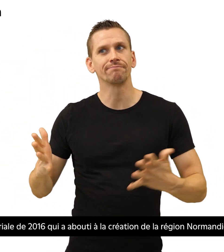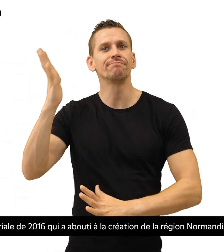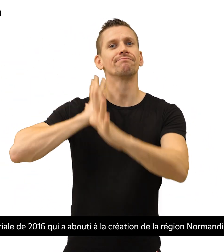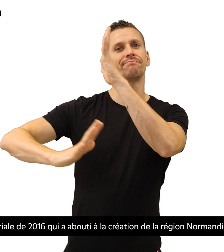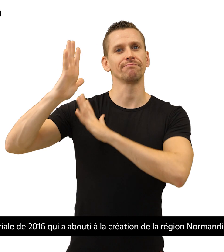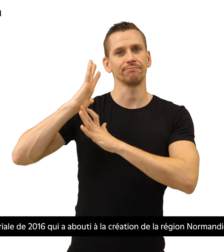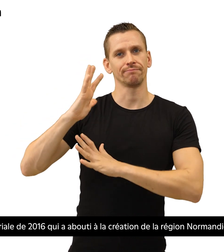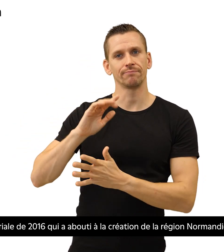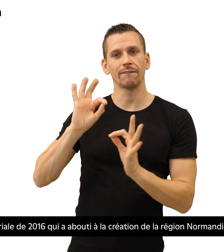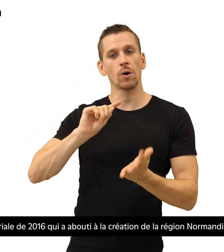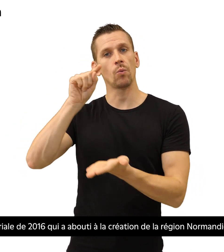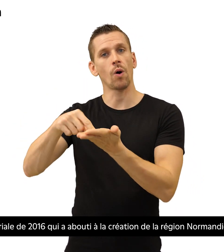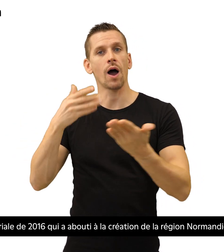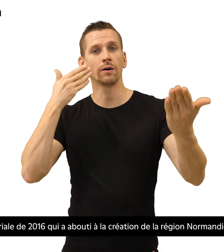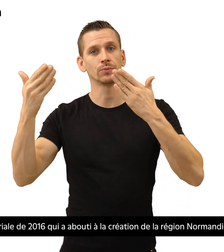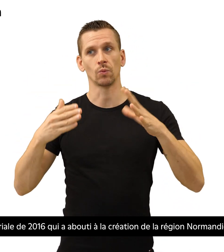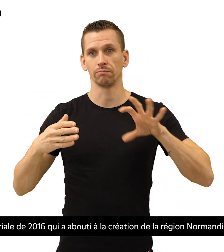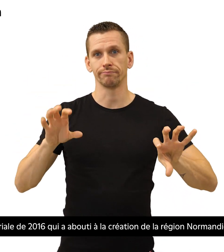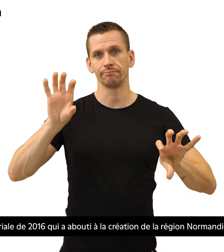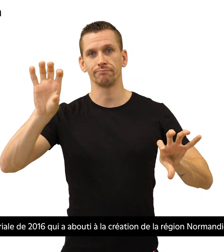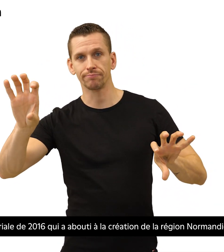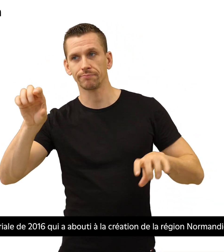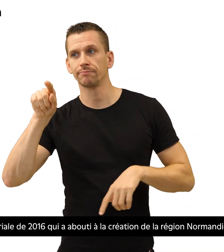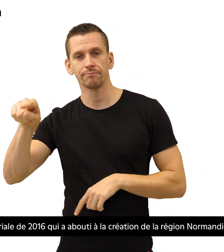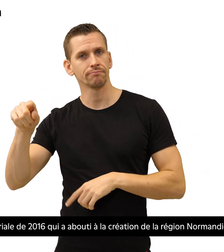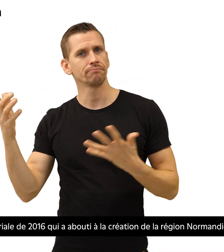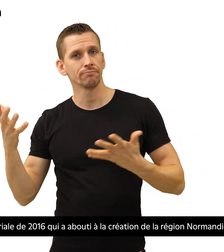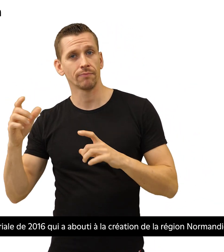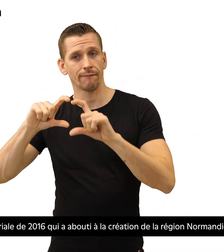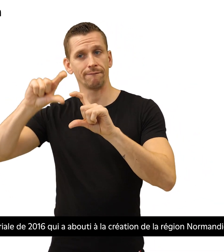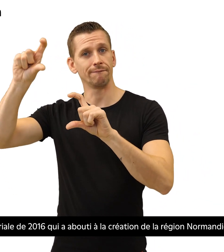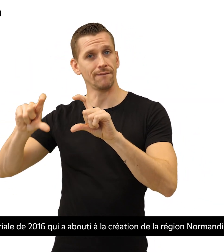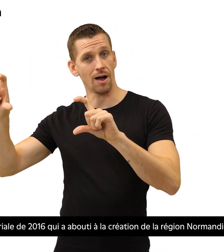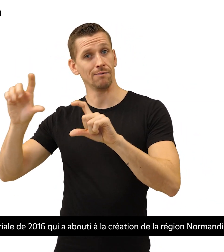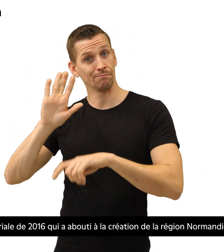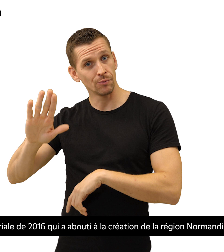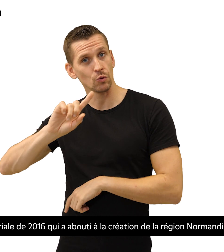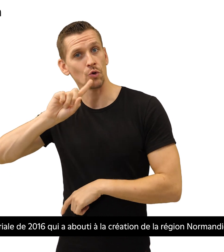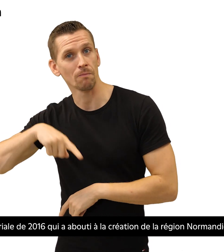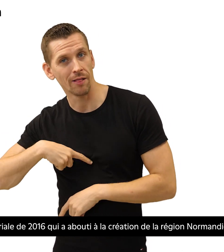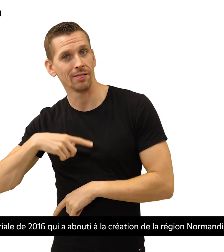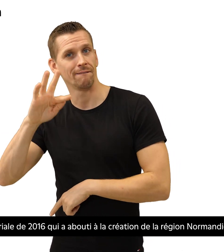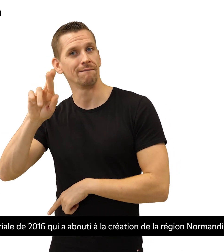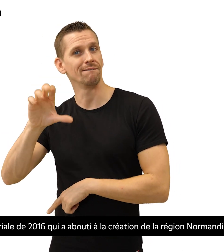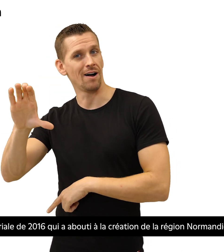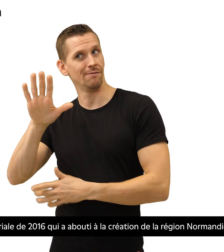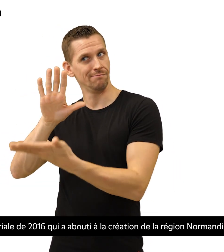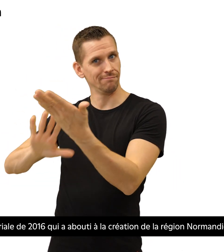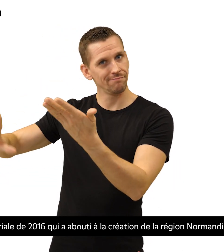Cette réunion fait suite à la réforme territoriale de 2016, qui a abouti à la création de la région Normandie,